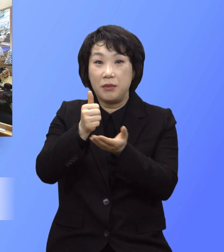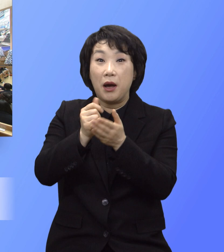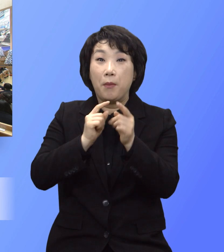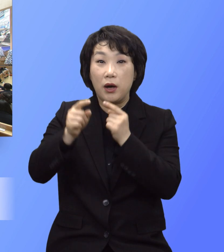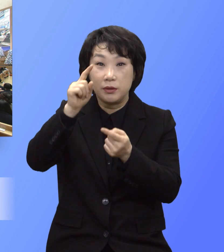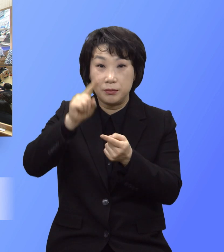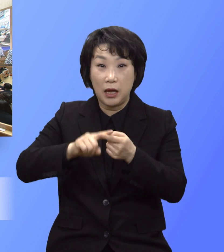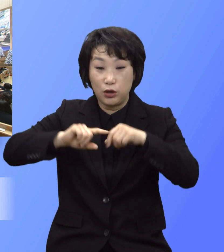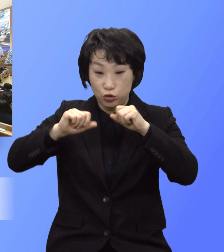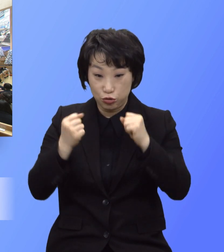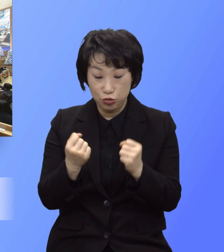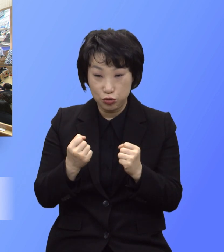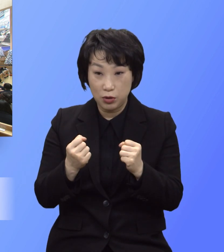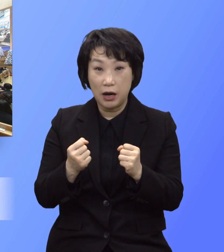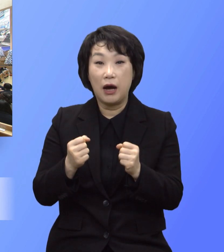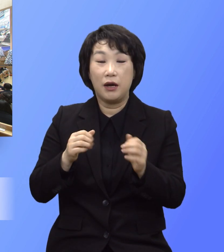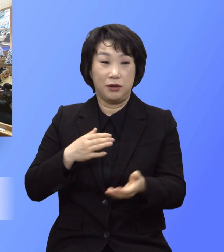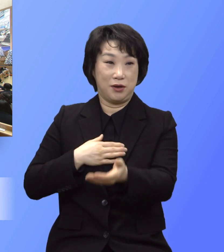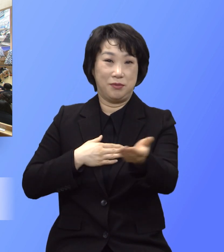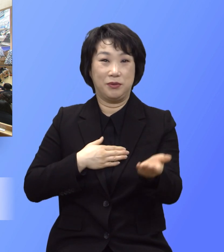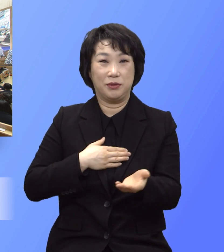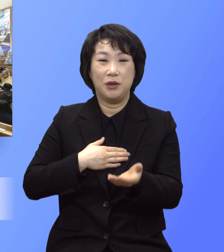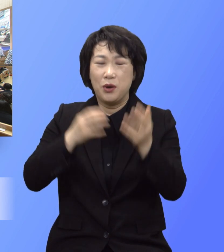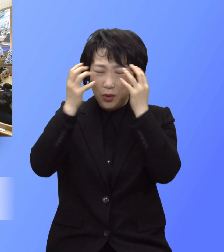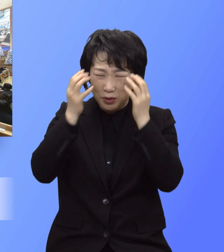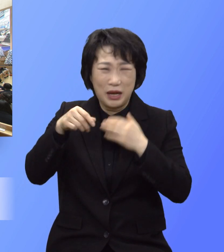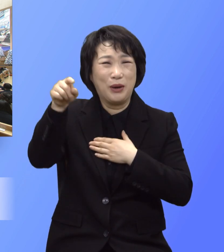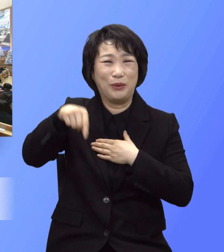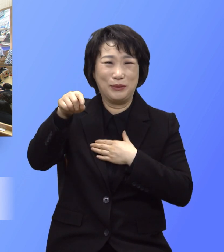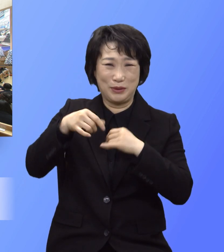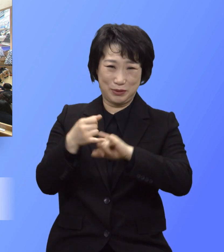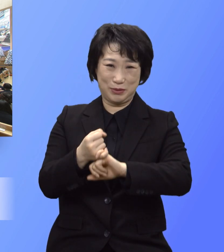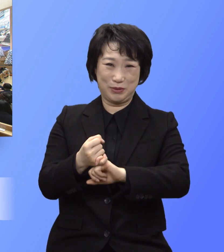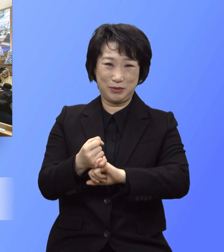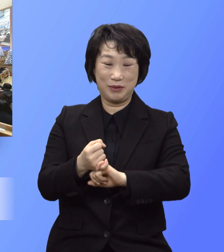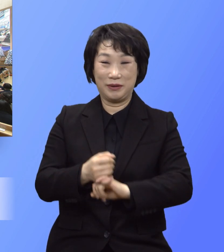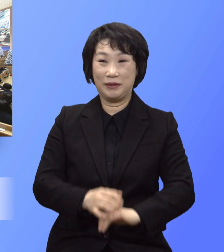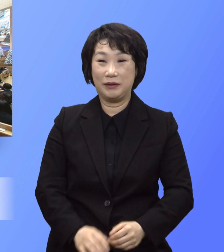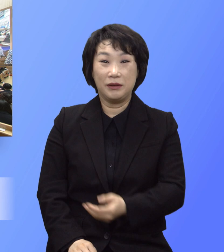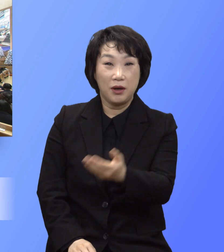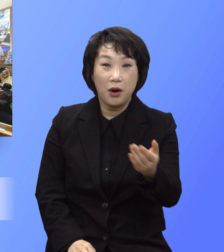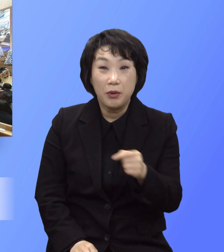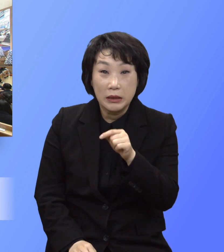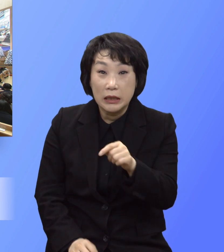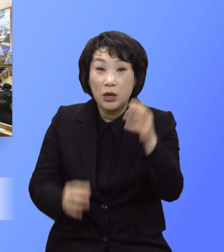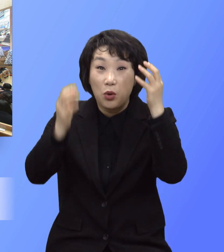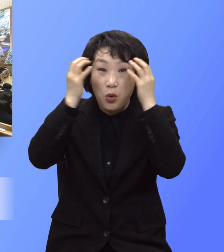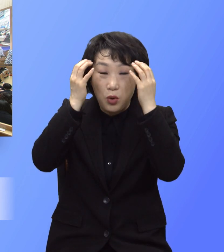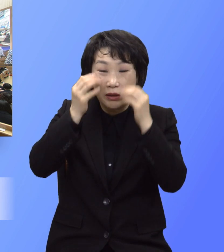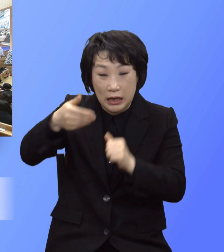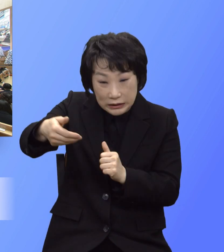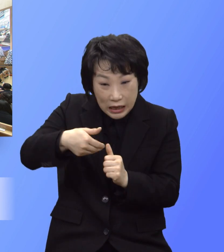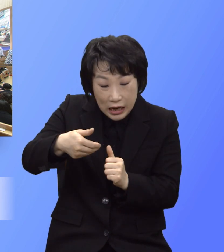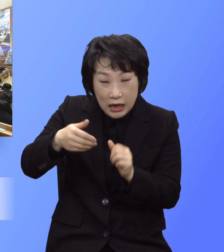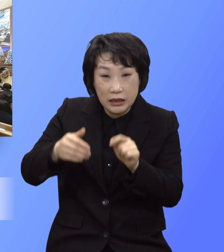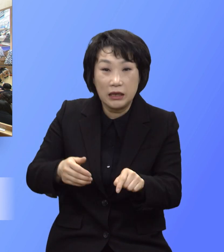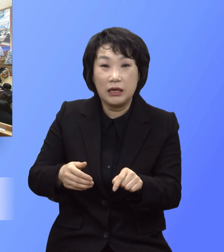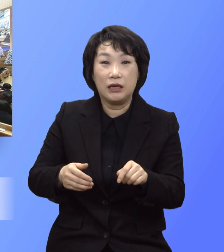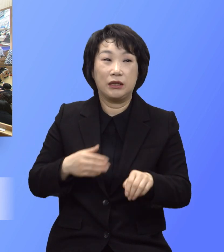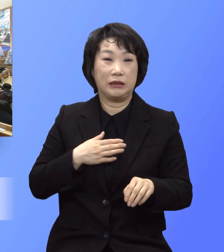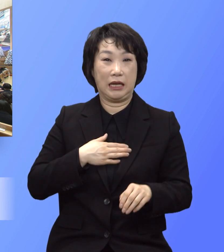말씀대로 순종하는 데는 반드시 고난이 있는데 이 고난을 가해서 그